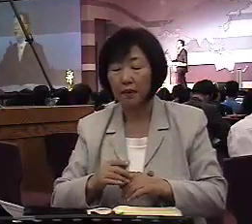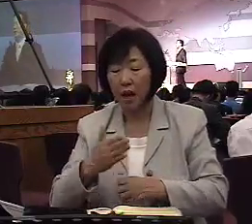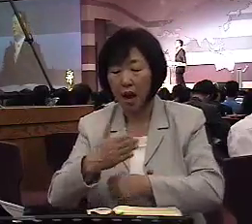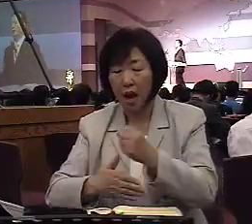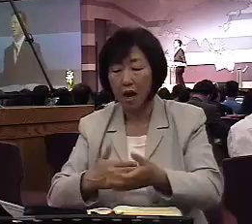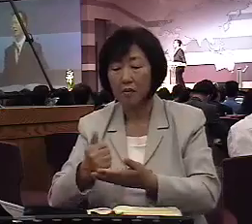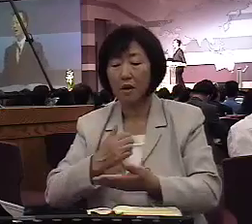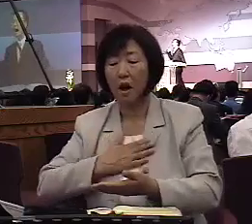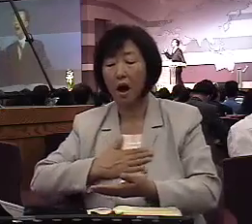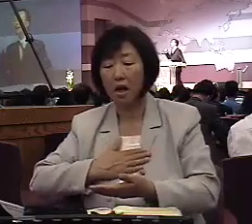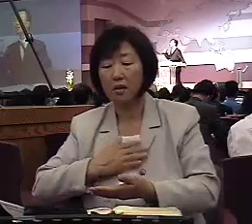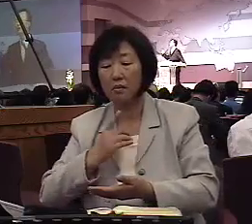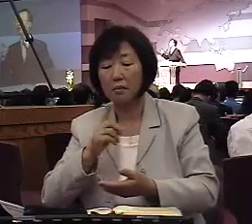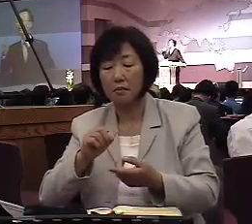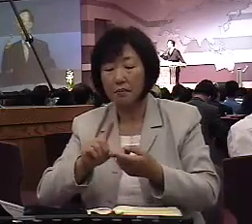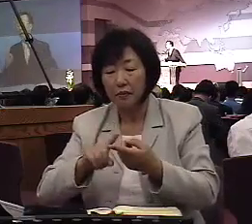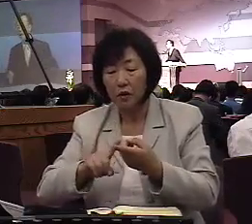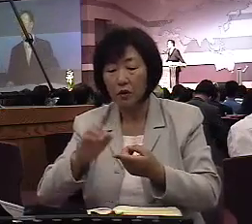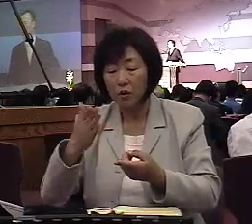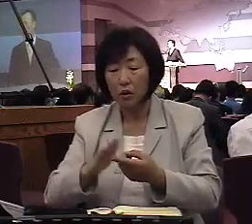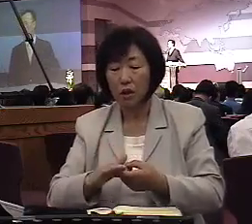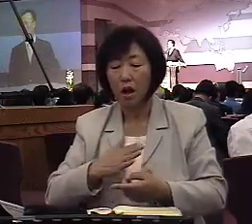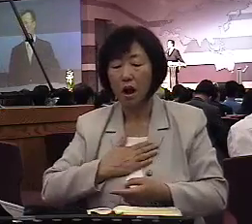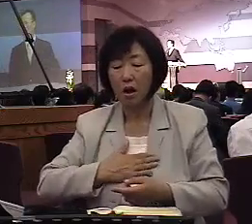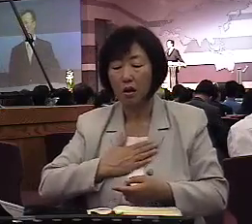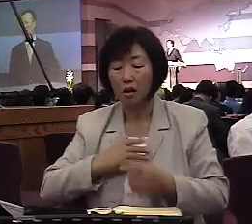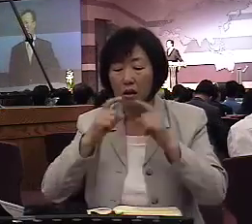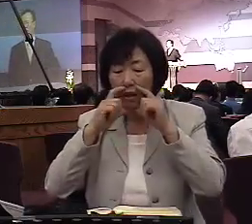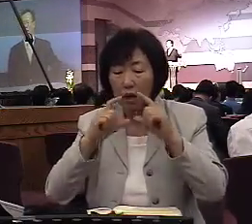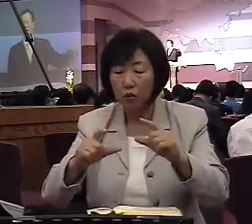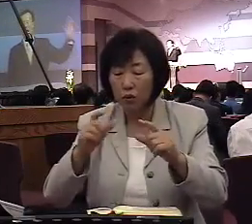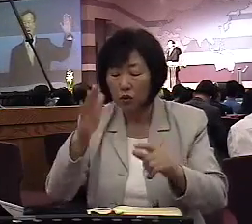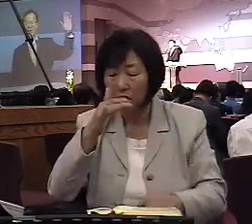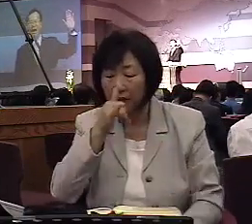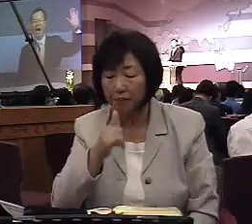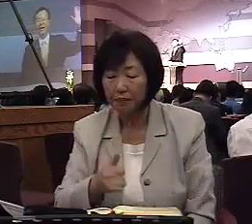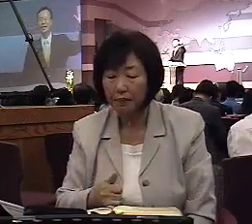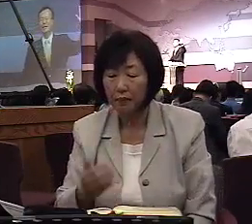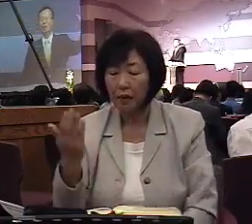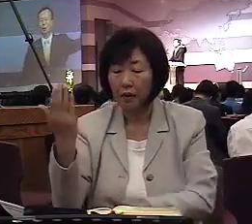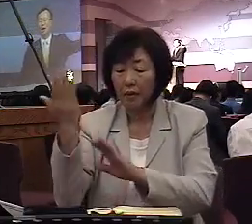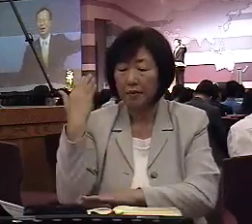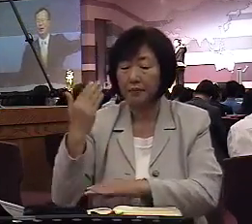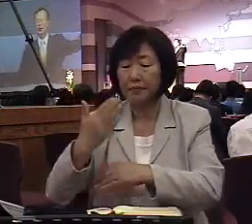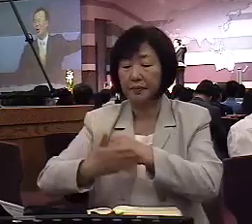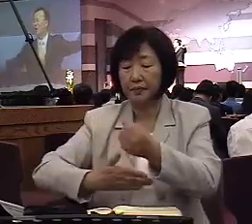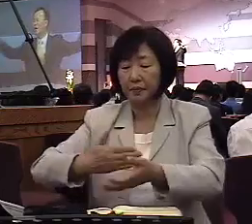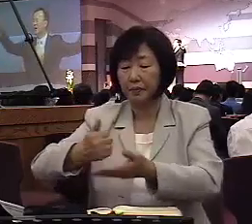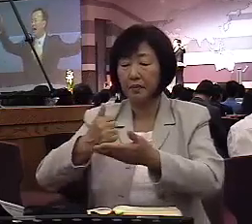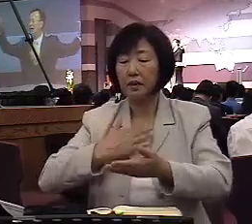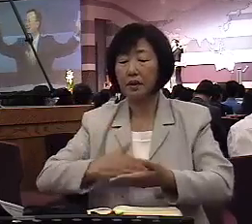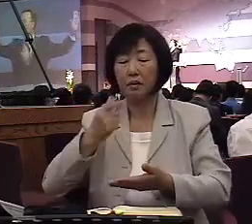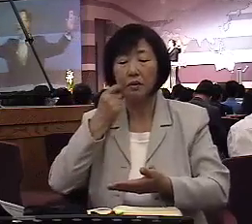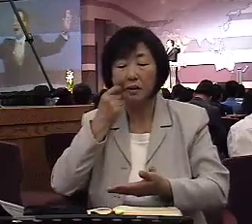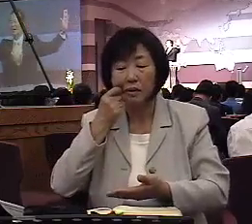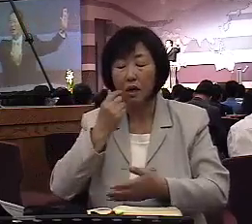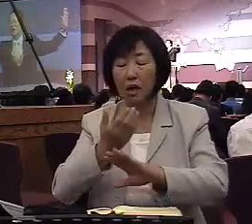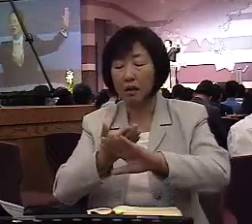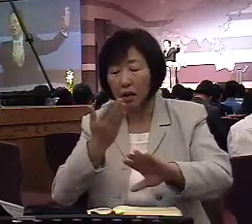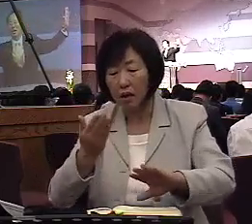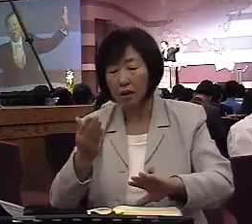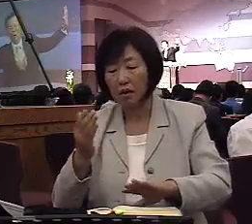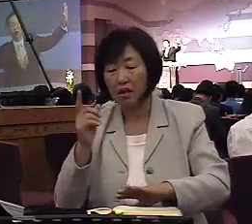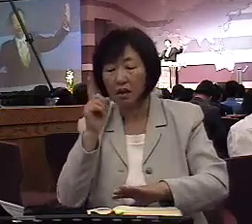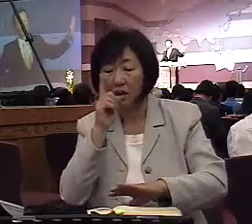아심바 되었거늘. 아는 것이 여기서 강조되고 있죠. 전에는 하나님을 알지 못하여서 다른